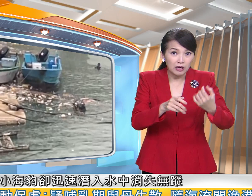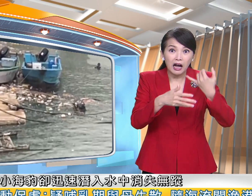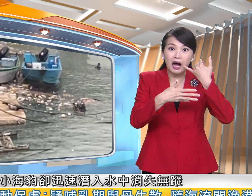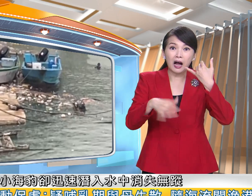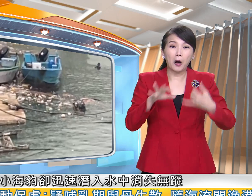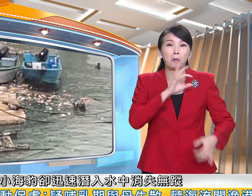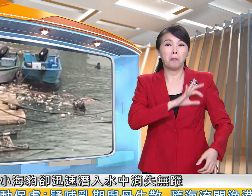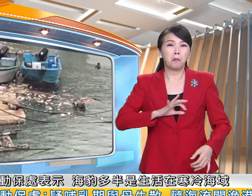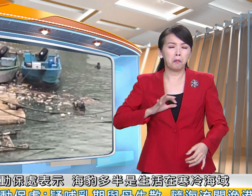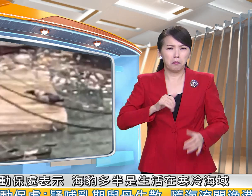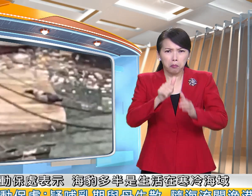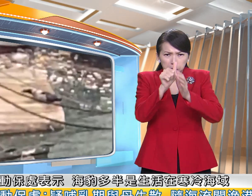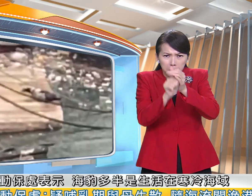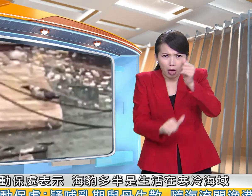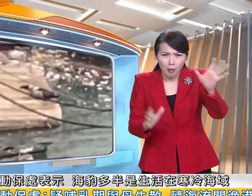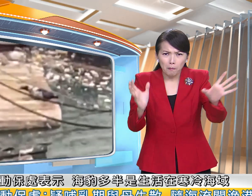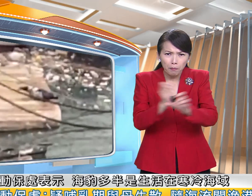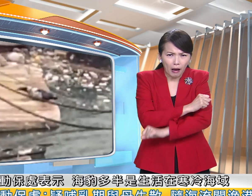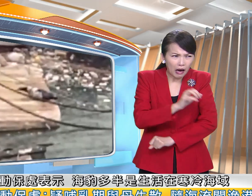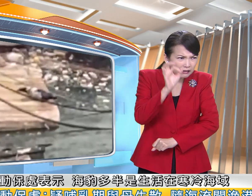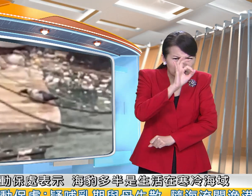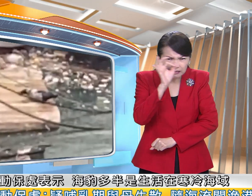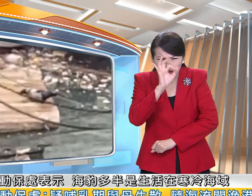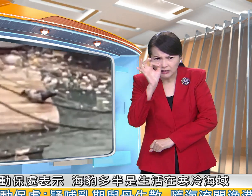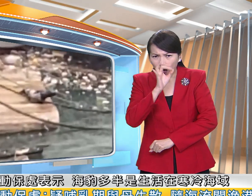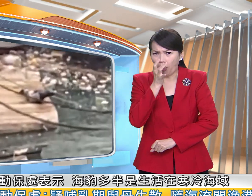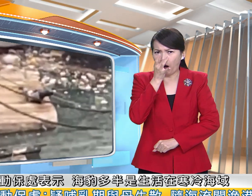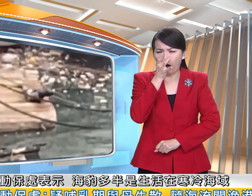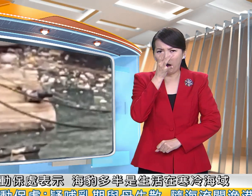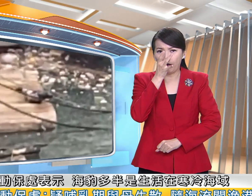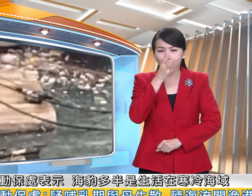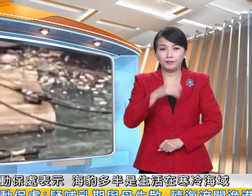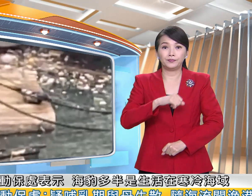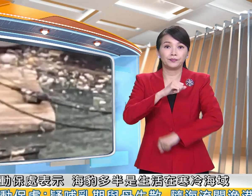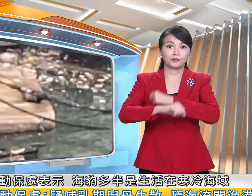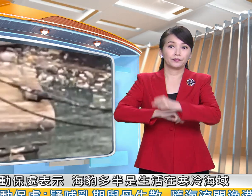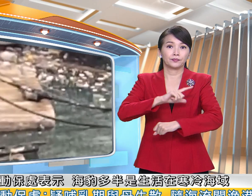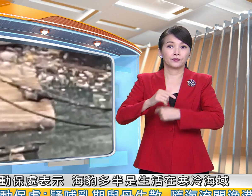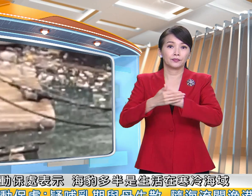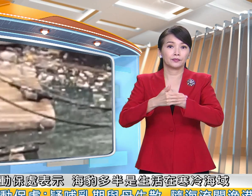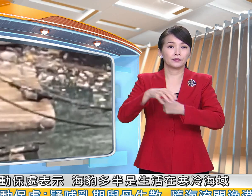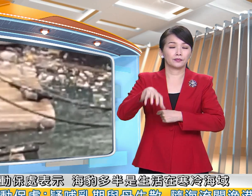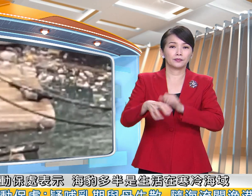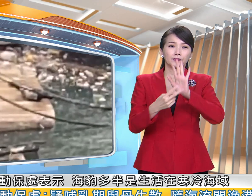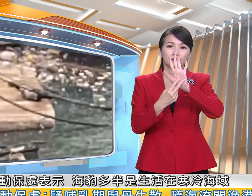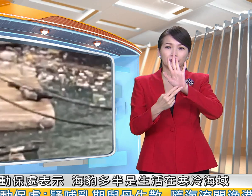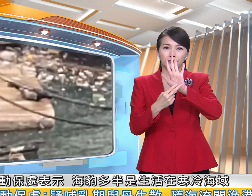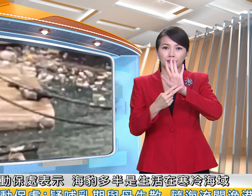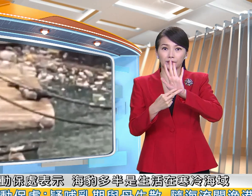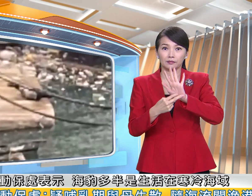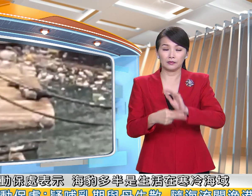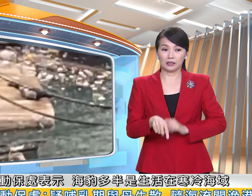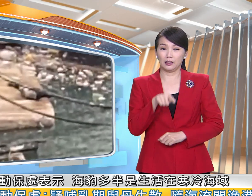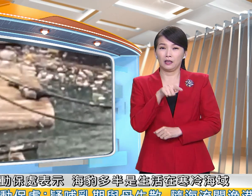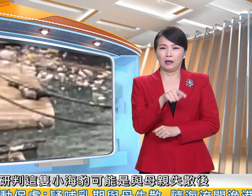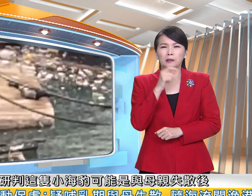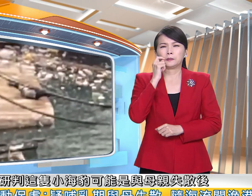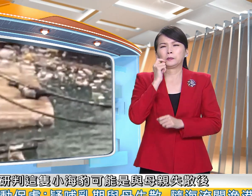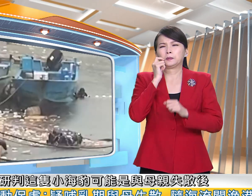踪。动保处表示，海豹多半是生活在寒冷的海域，研判